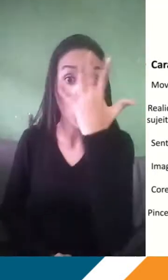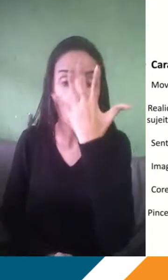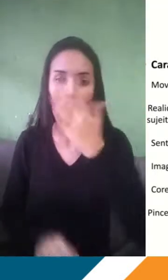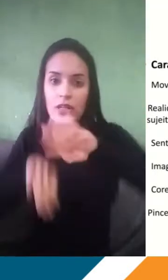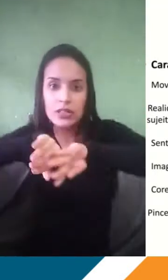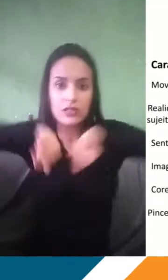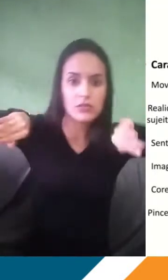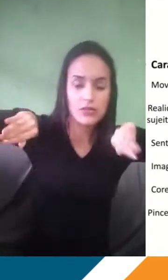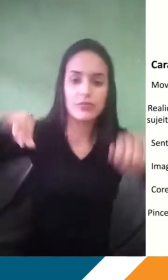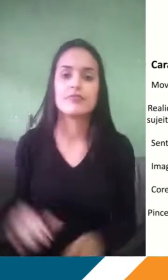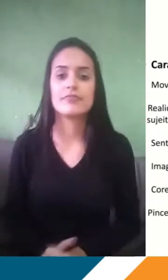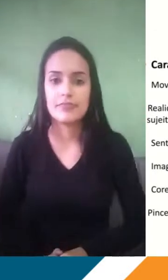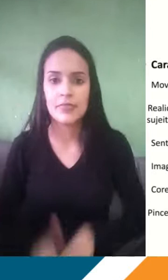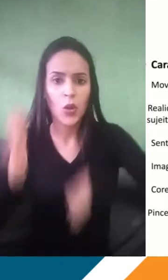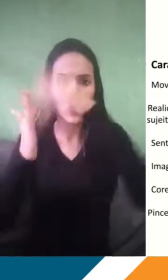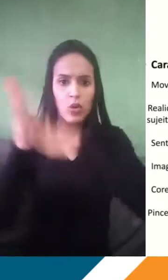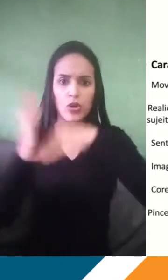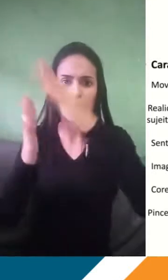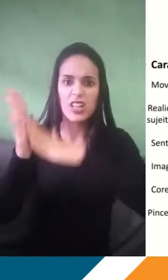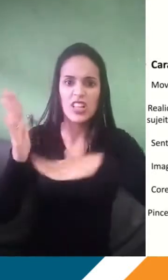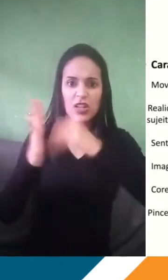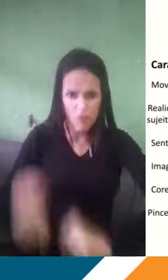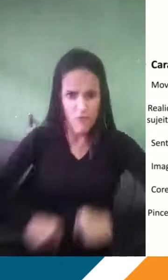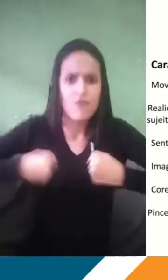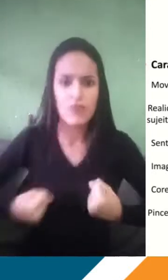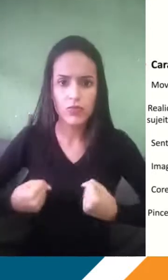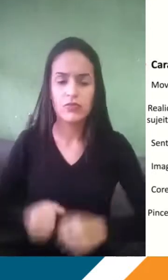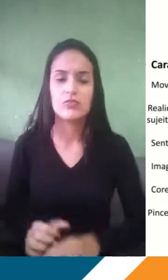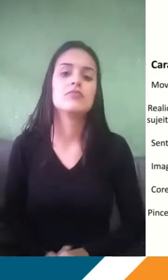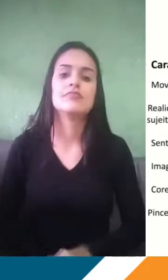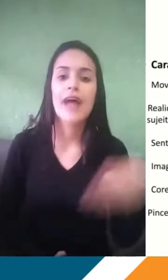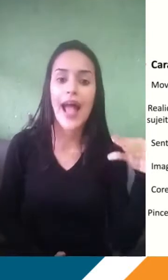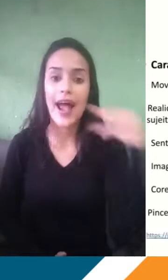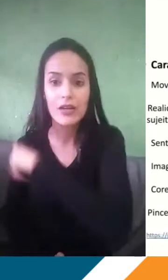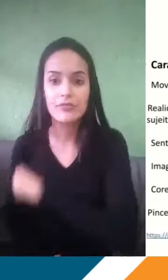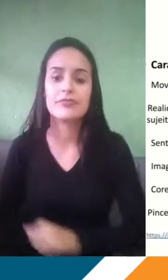claro, e pinceladas rápidas e vigorosas, isso também nas artes